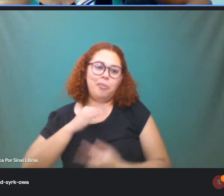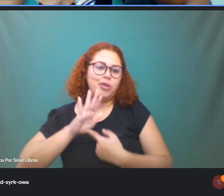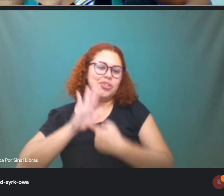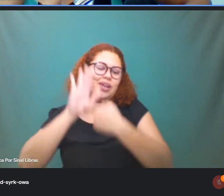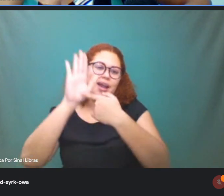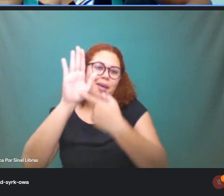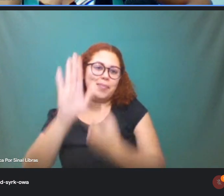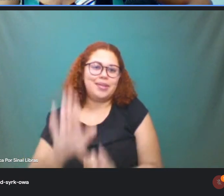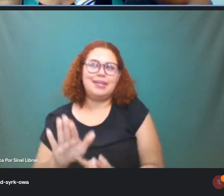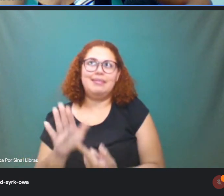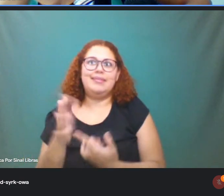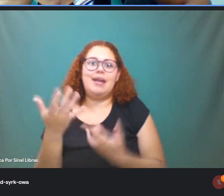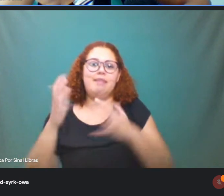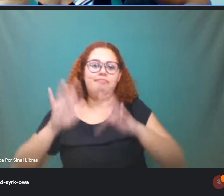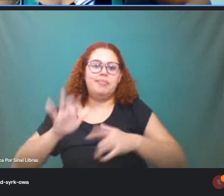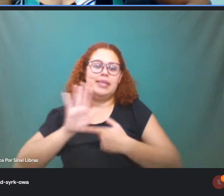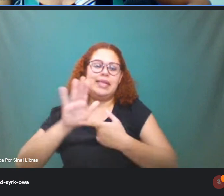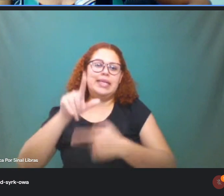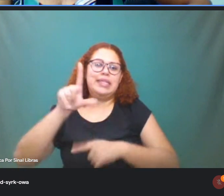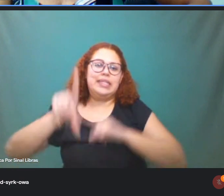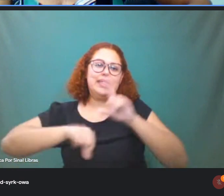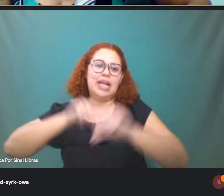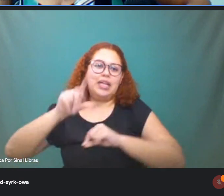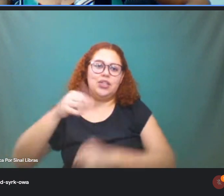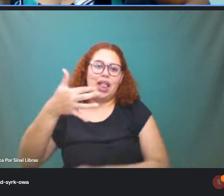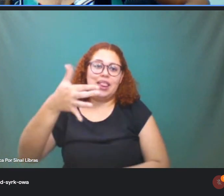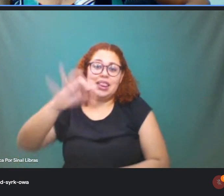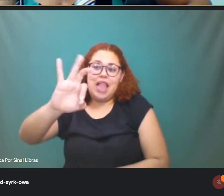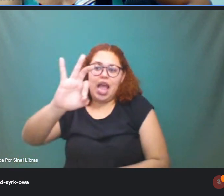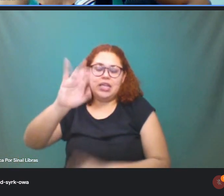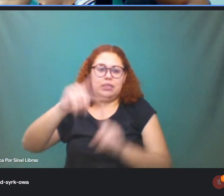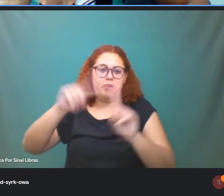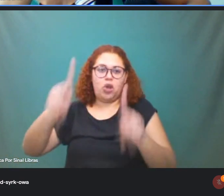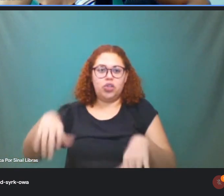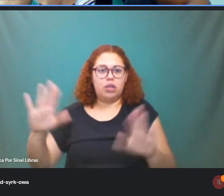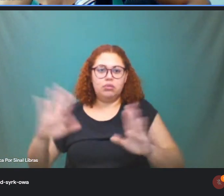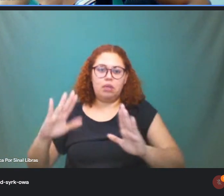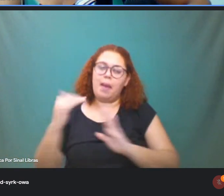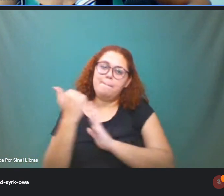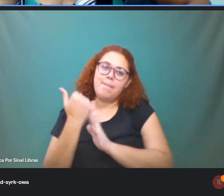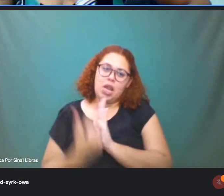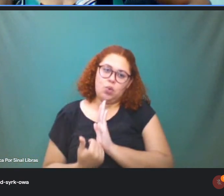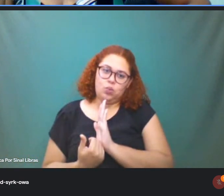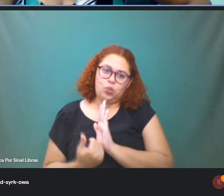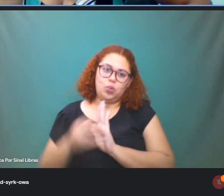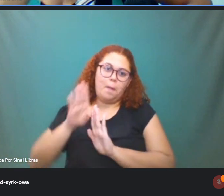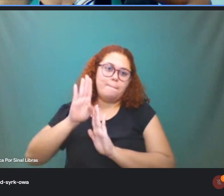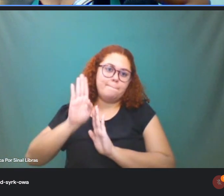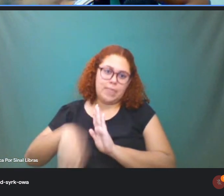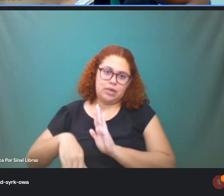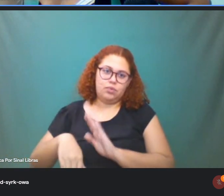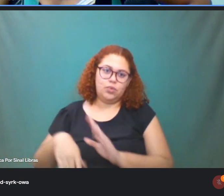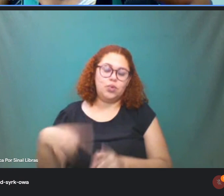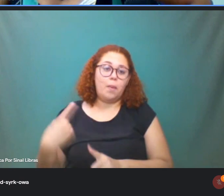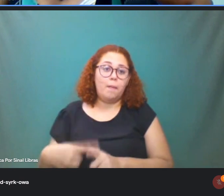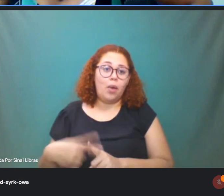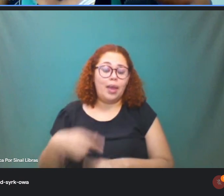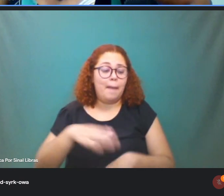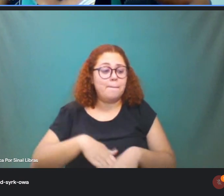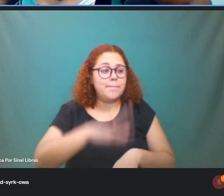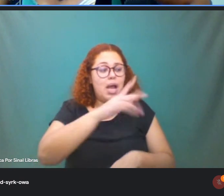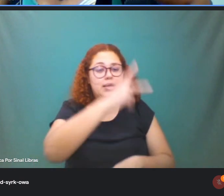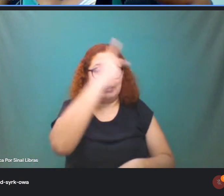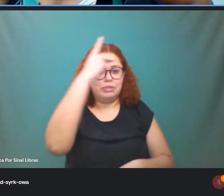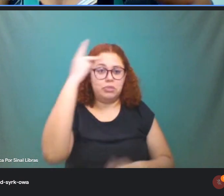e ser selecionado em 10 projetos. Vai ter uma quantidade menor do que isso, como teto, para que mais gente possa